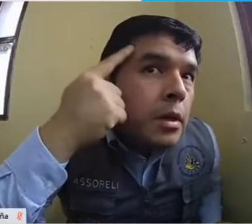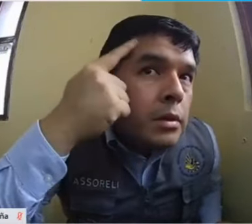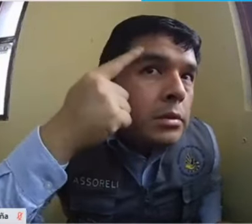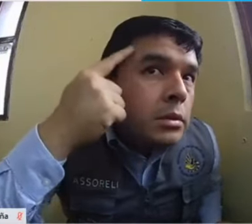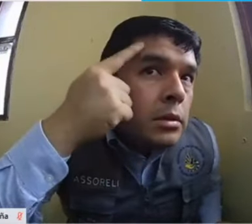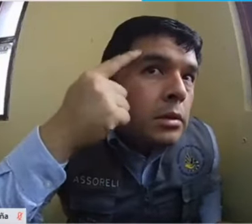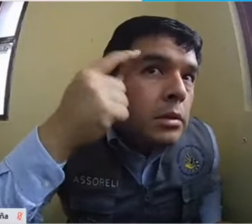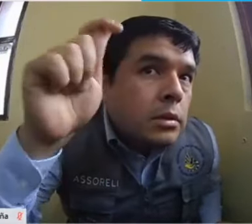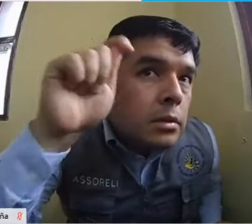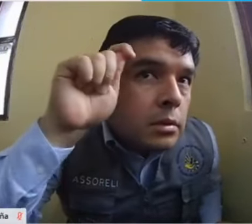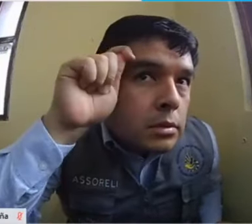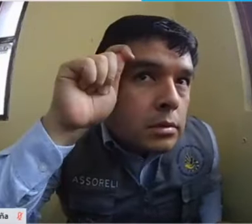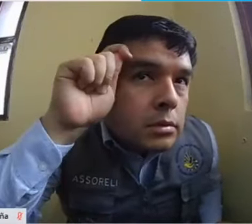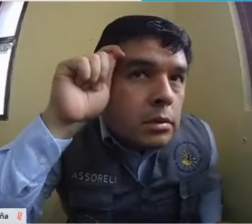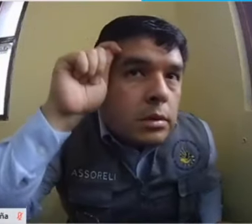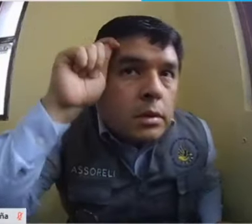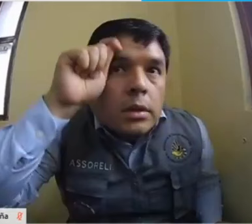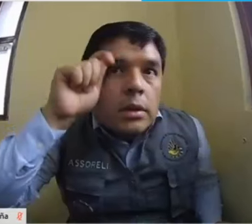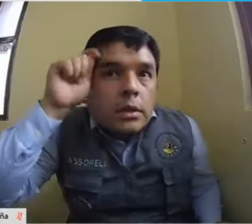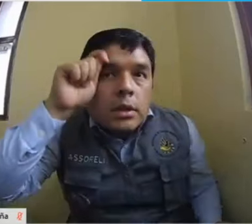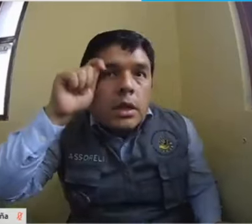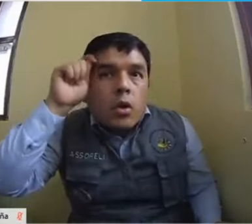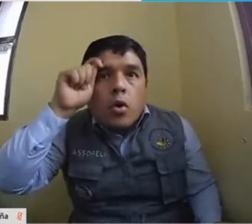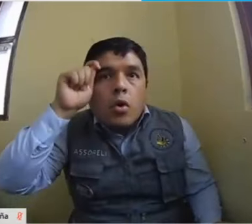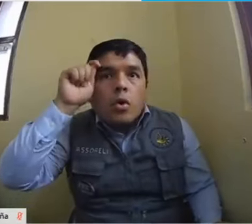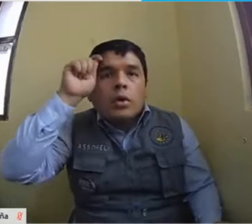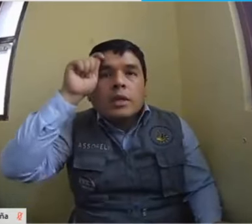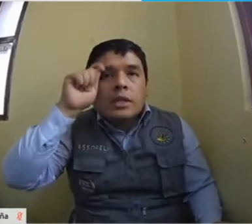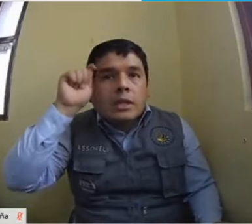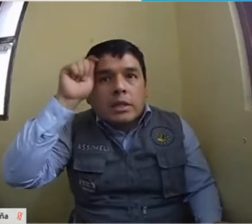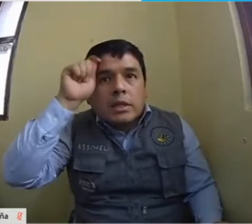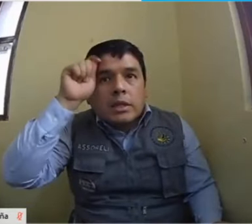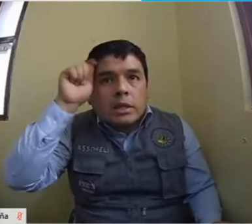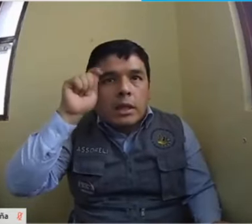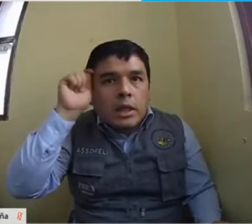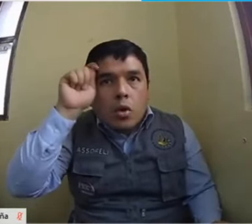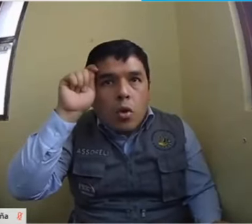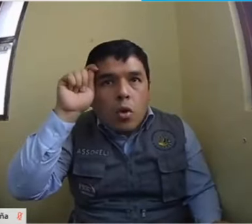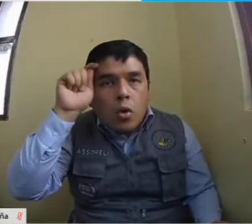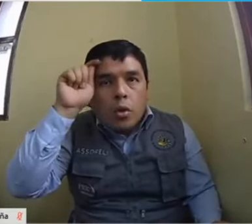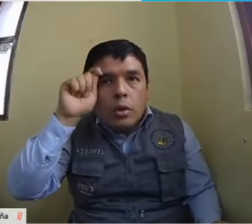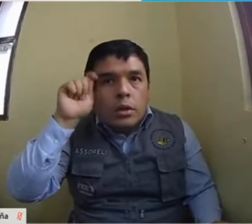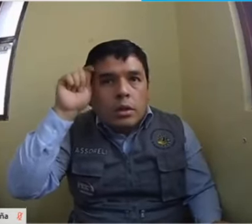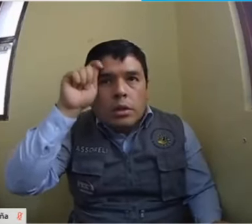tío, la misma T, pero en la 100, ¿no? Para ser más exactos.